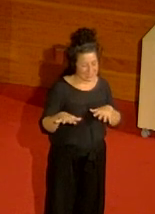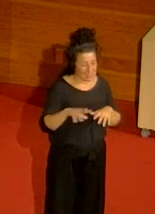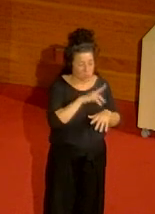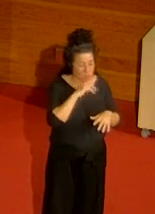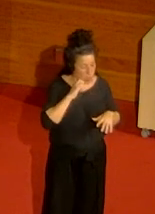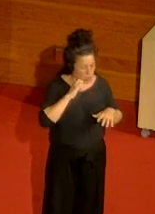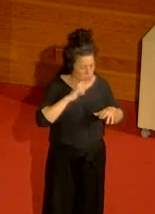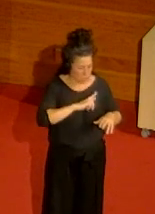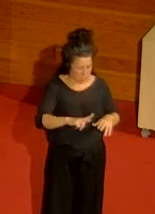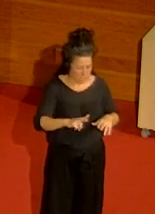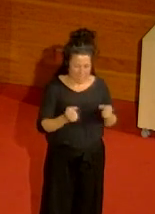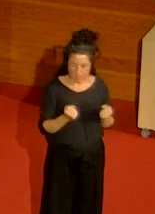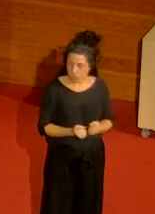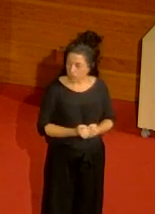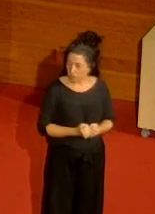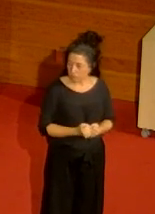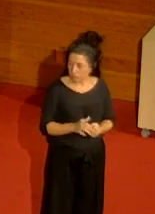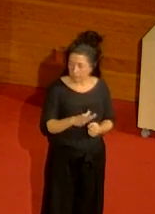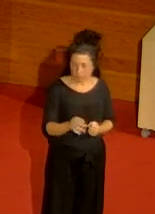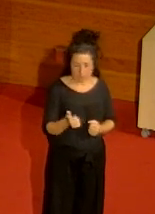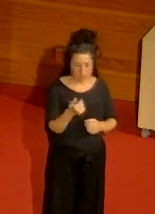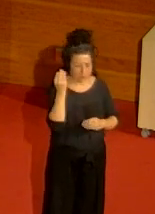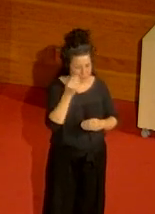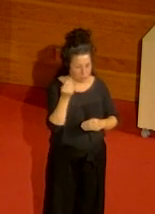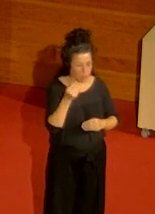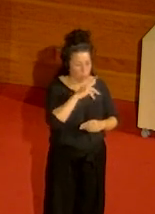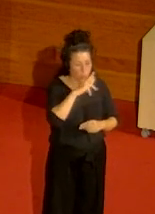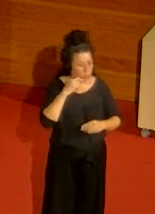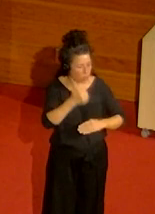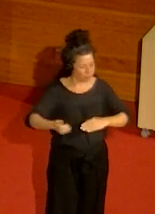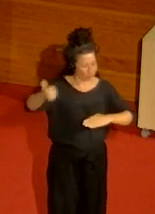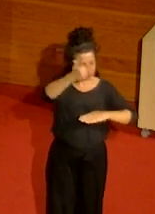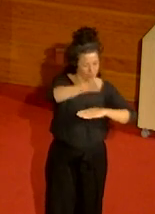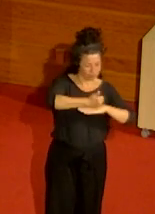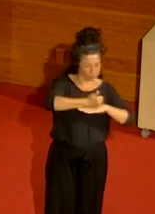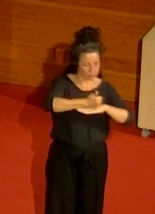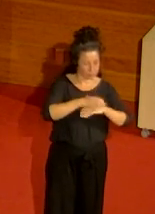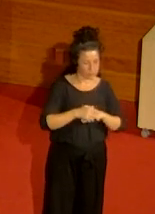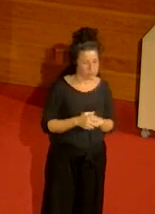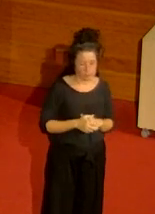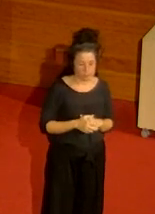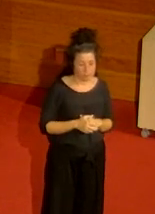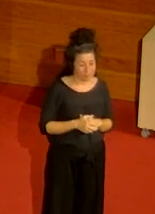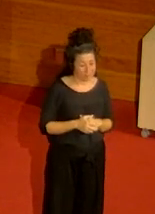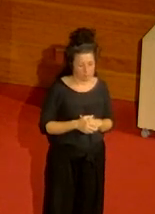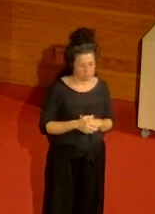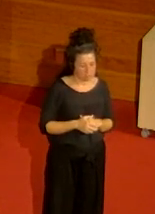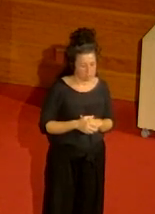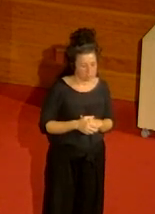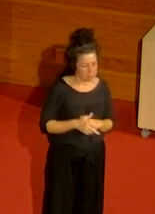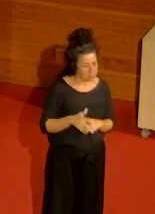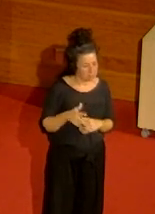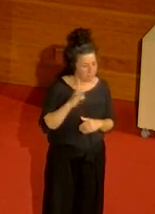extremista que es claramente supremacismo judío y niegan el derecho de los palestinos no solo a tener un estado sino